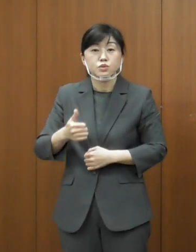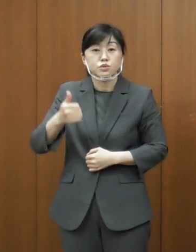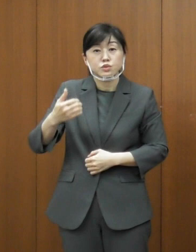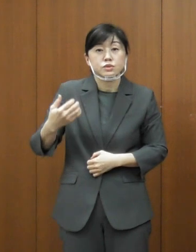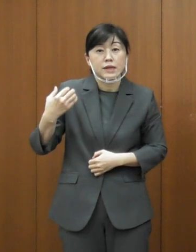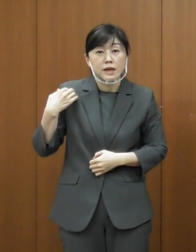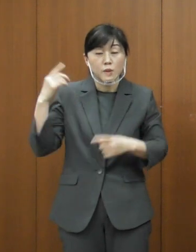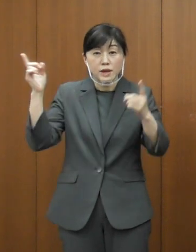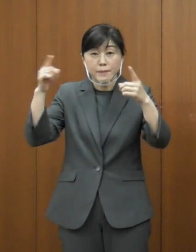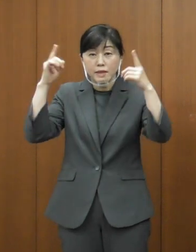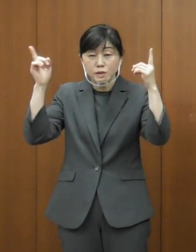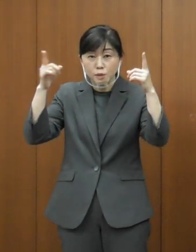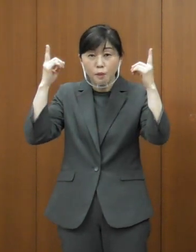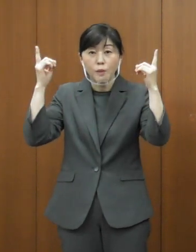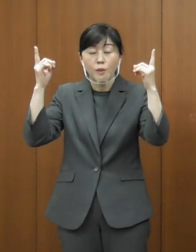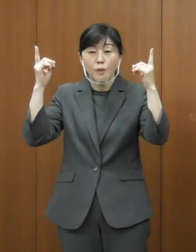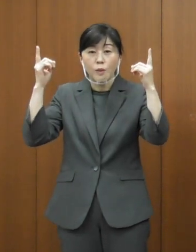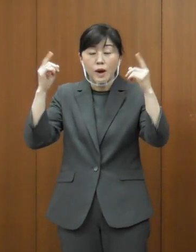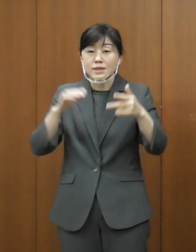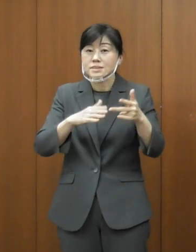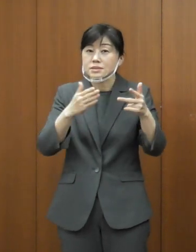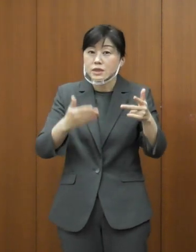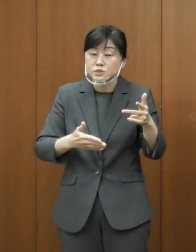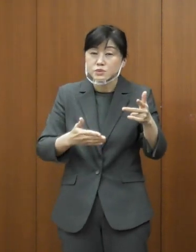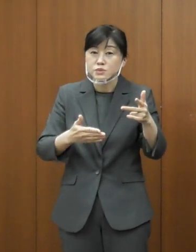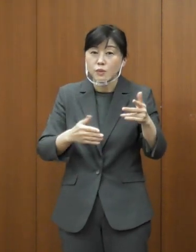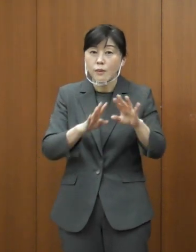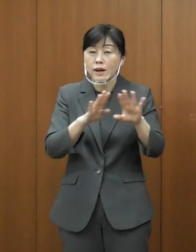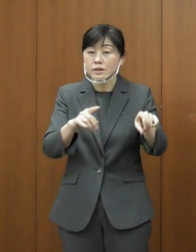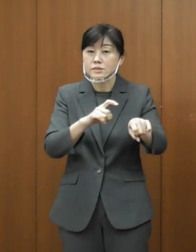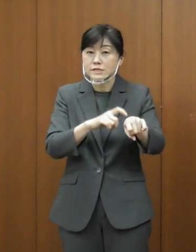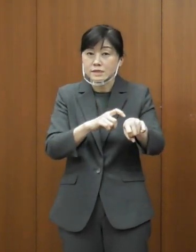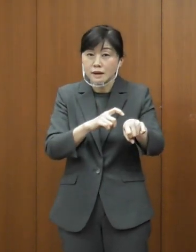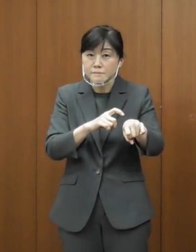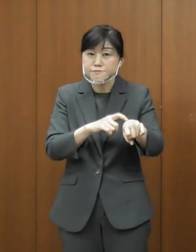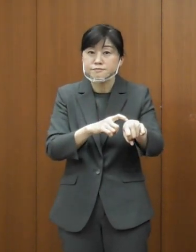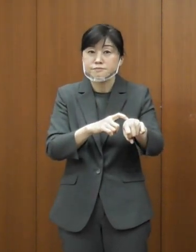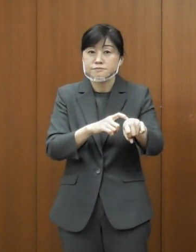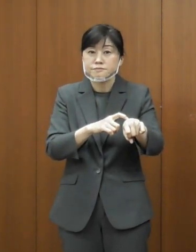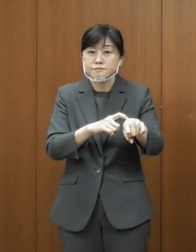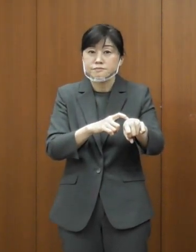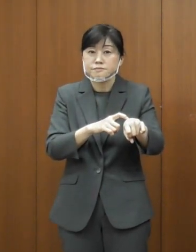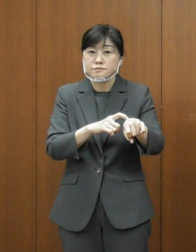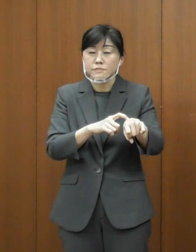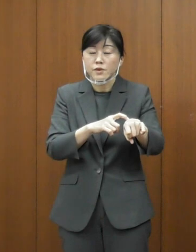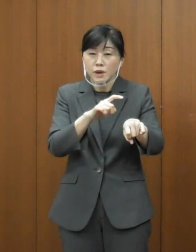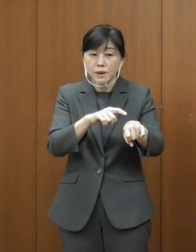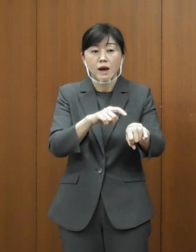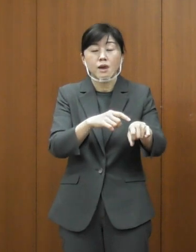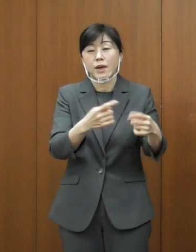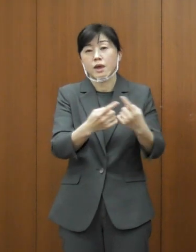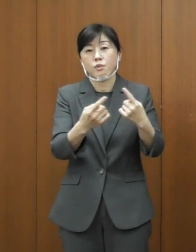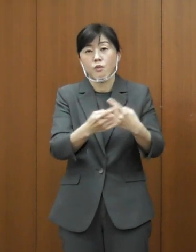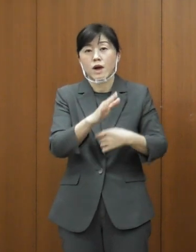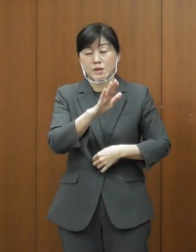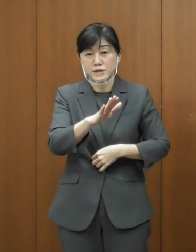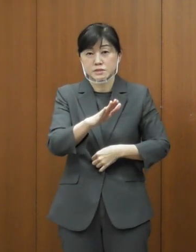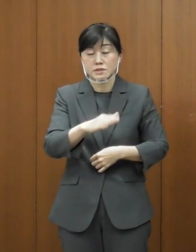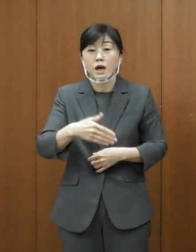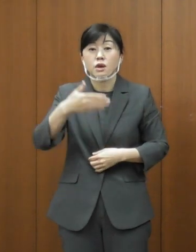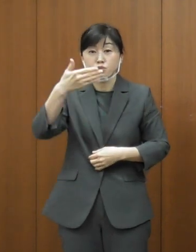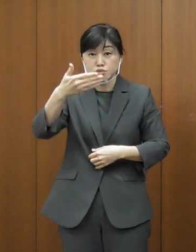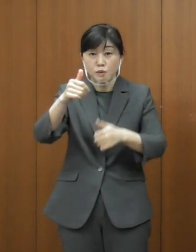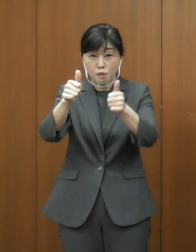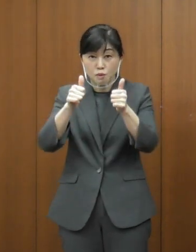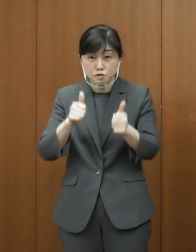情報や、各施設のどのような時間の、これ変更はございます、ホームページで確